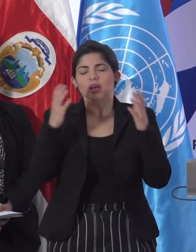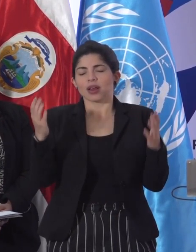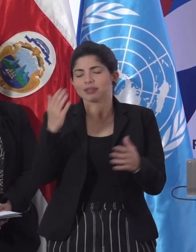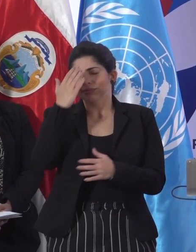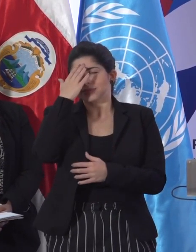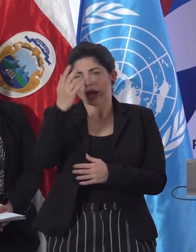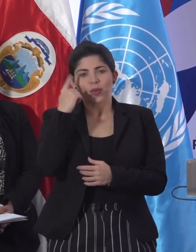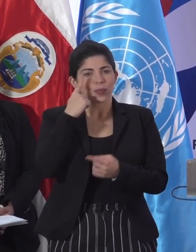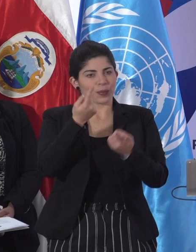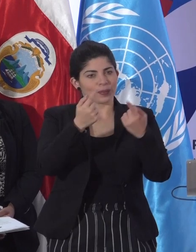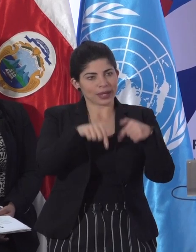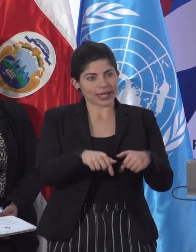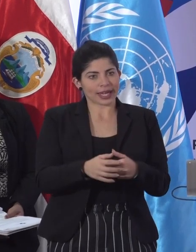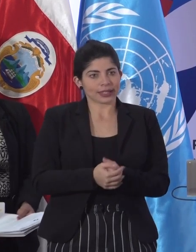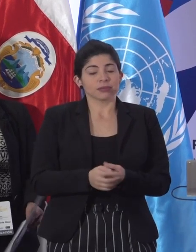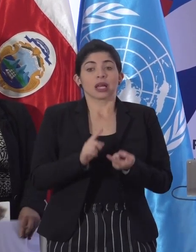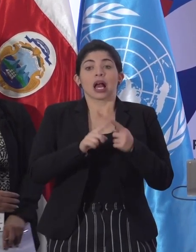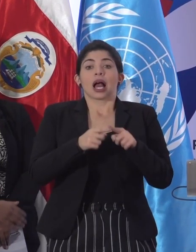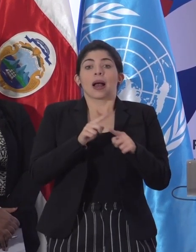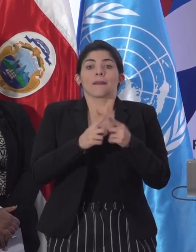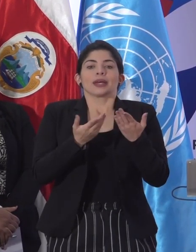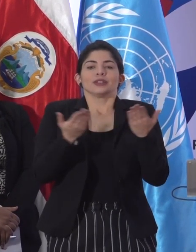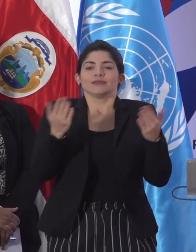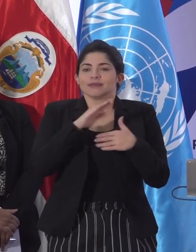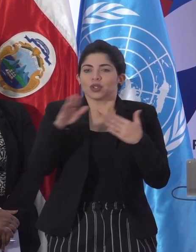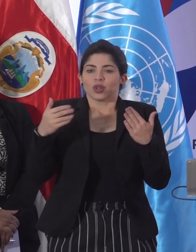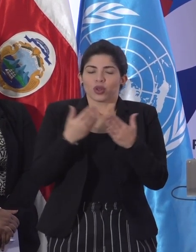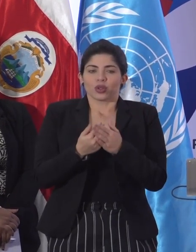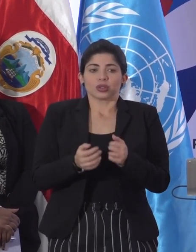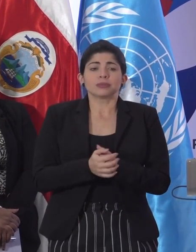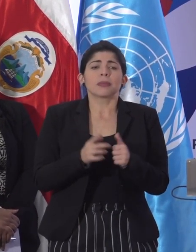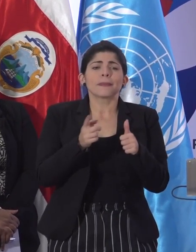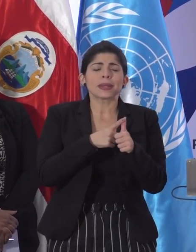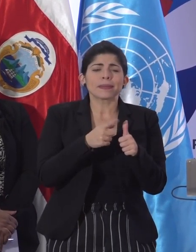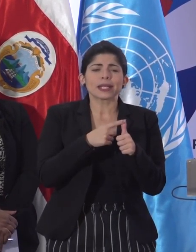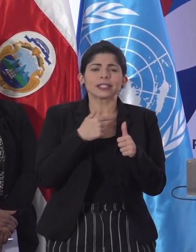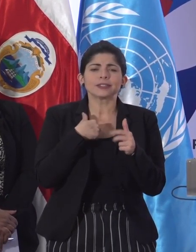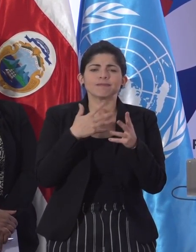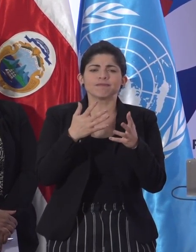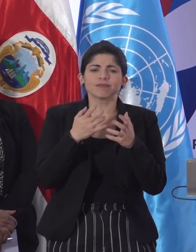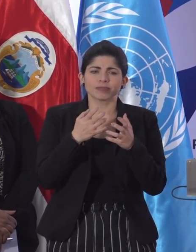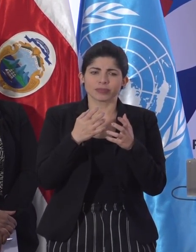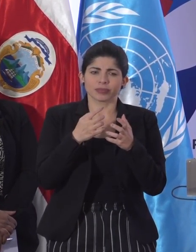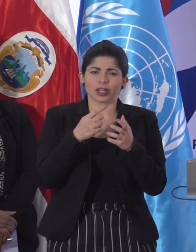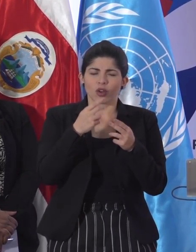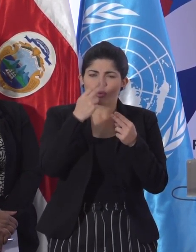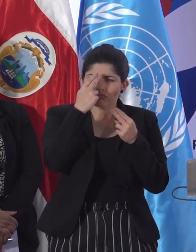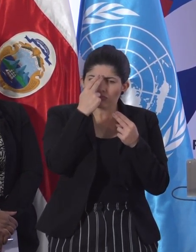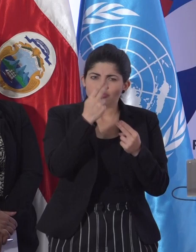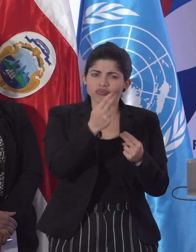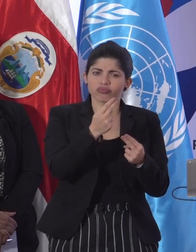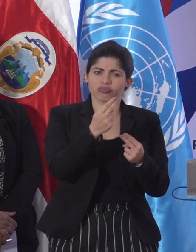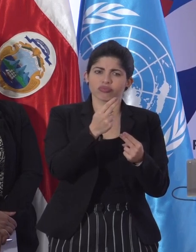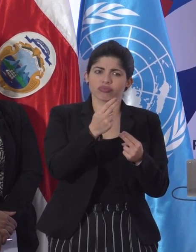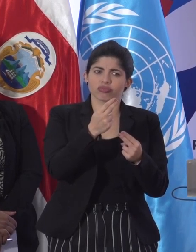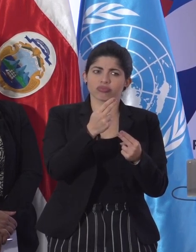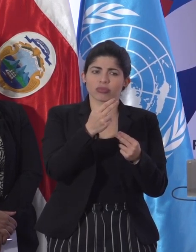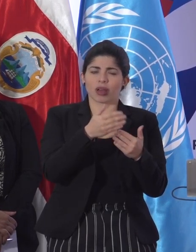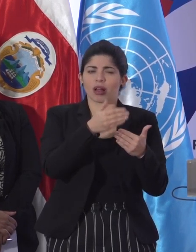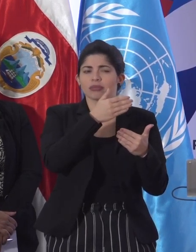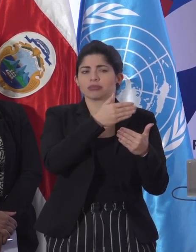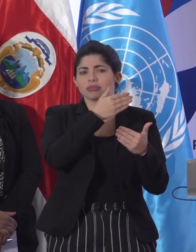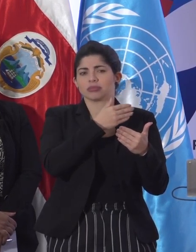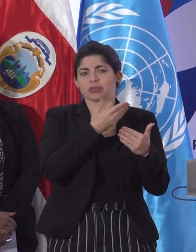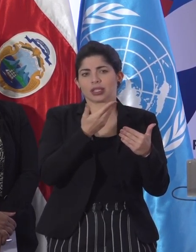saludo por estar aquí, amigos y amigas todas. Primero que todo, yo quisiera hacer un tributo a quienes nos